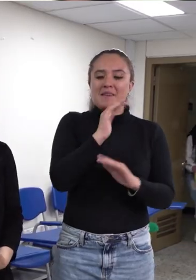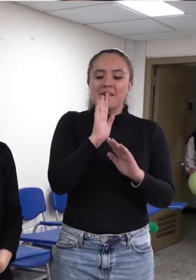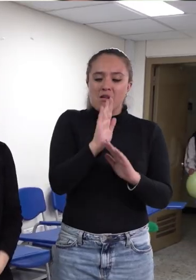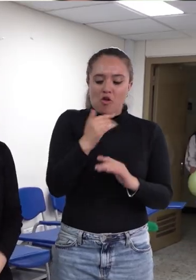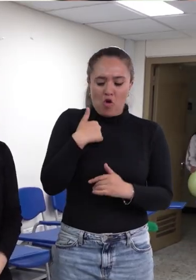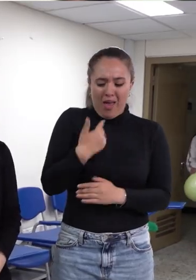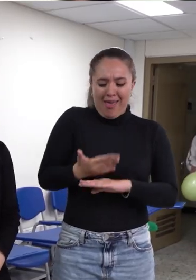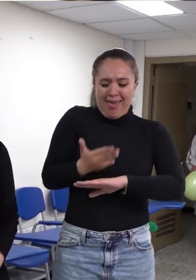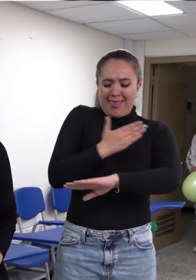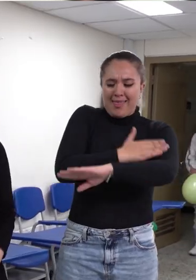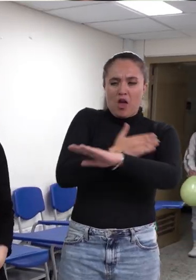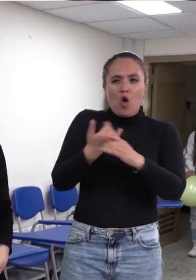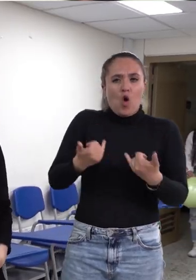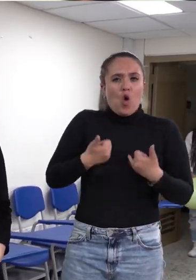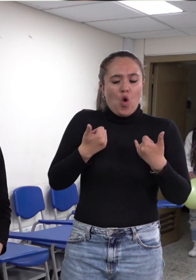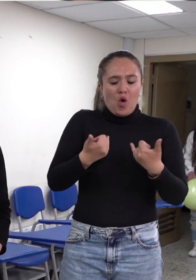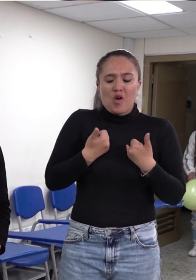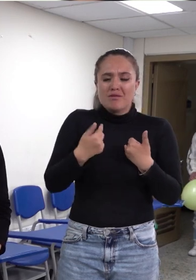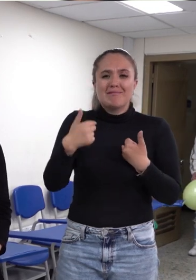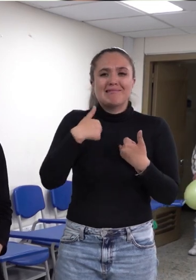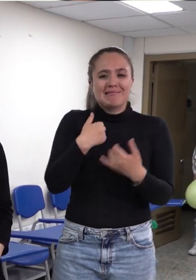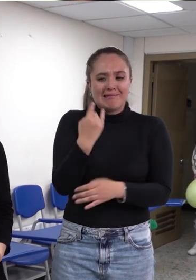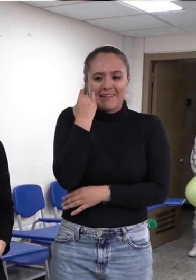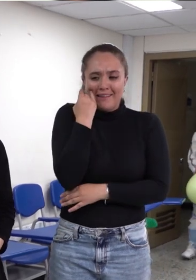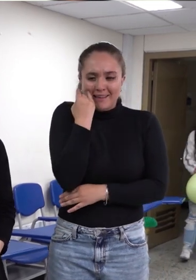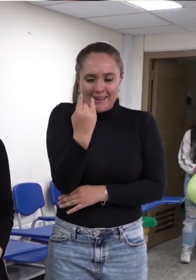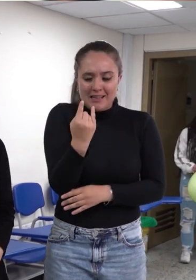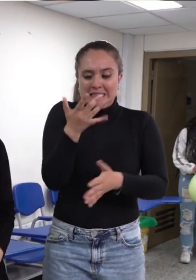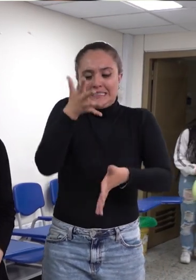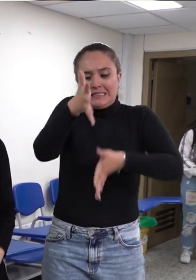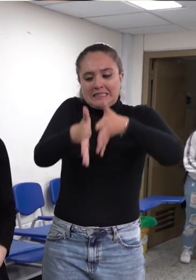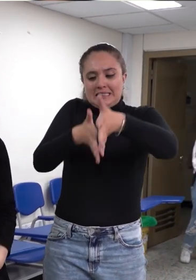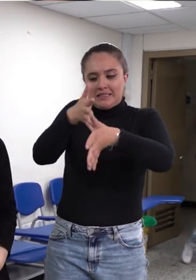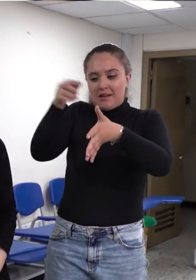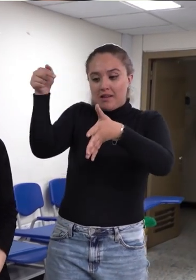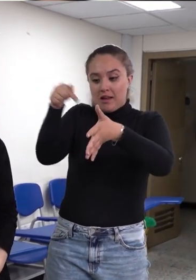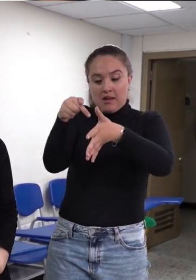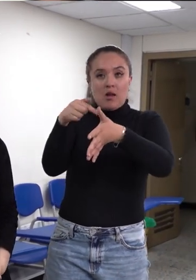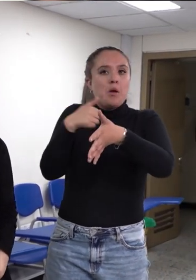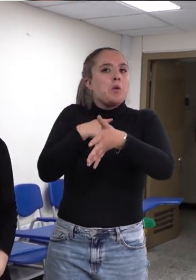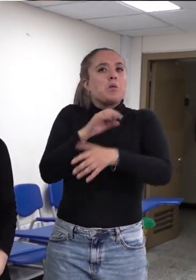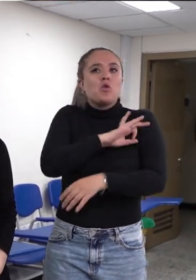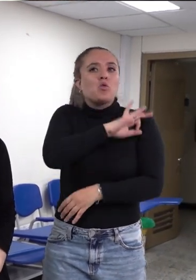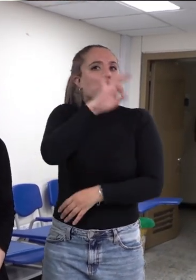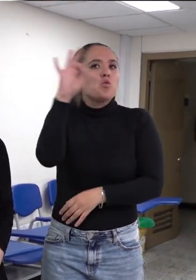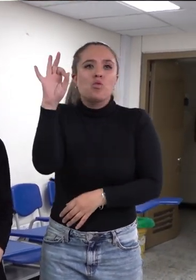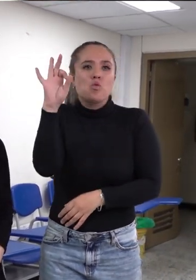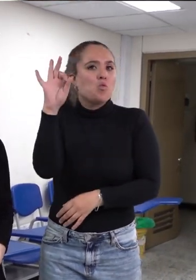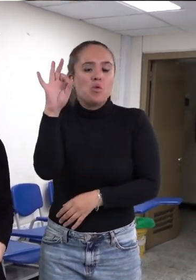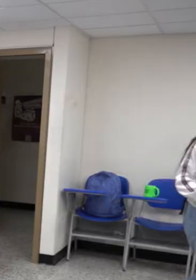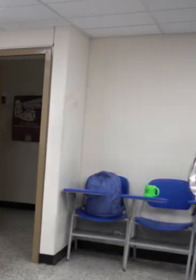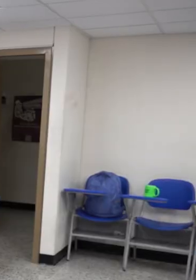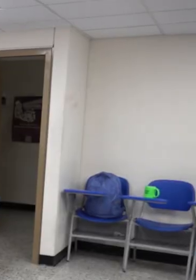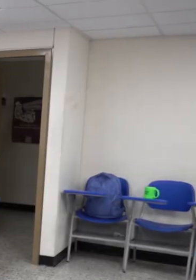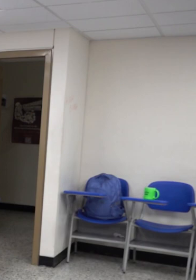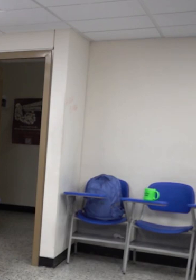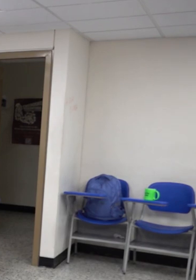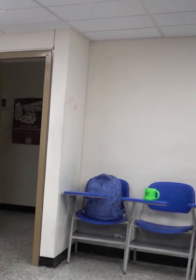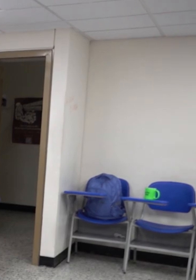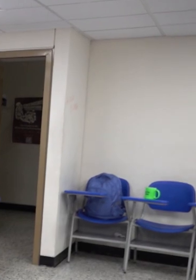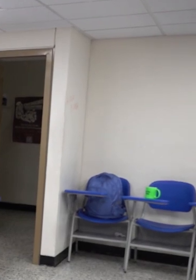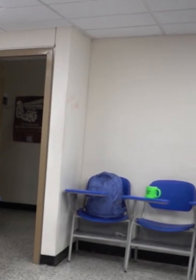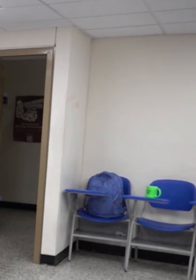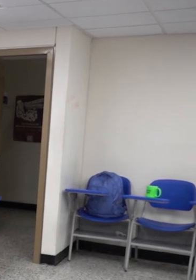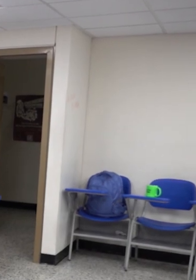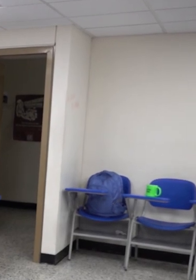Desde muy joven a mí me ha interesado lo que es la lengua de señas, pero pues yo nunca tuve talleres,